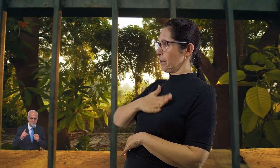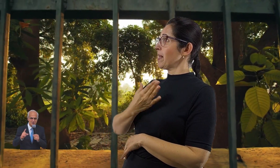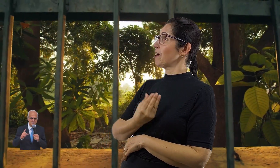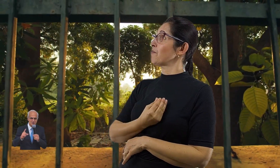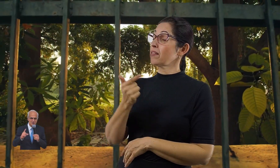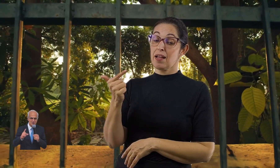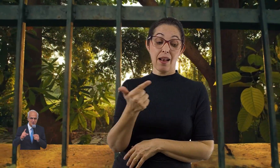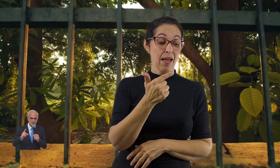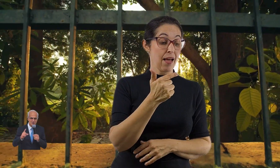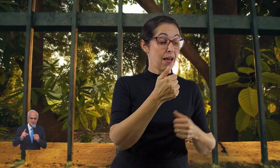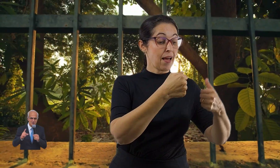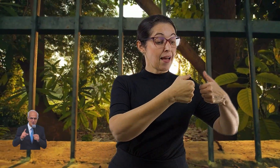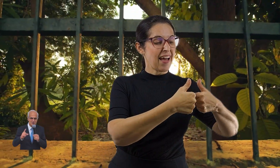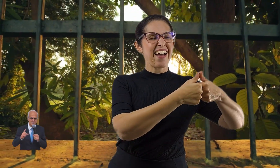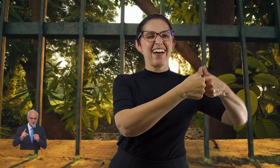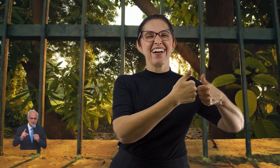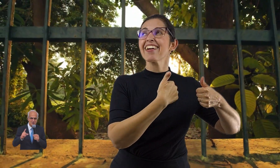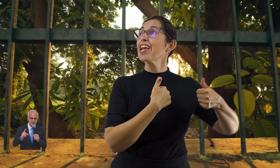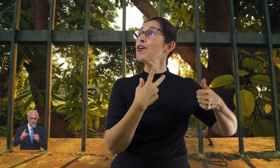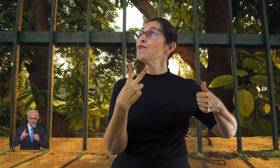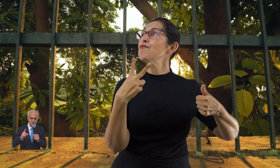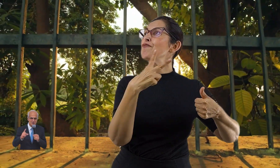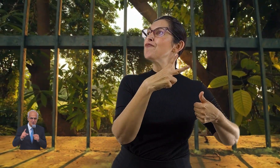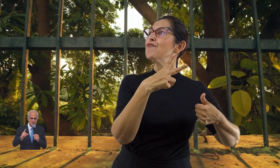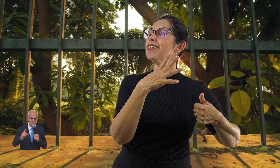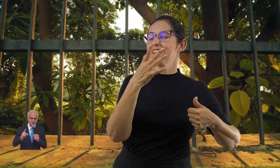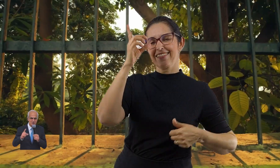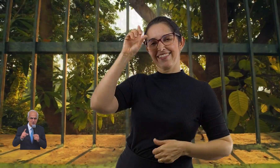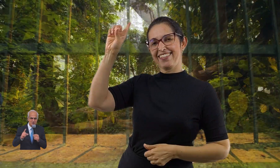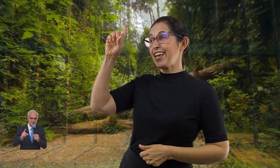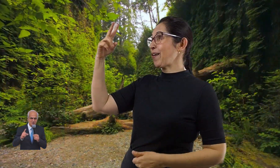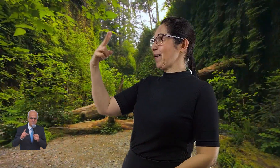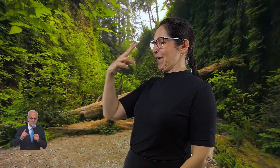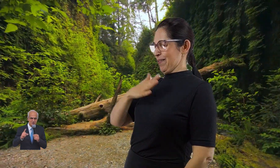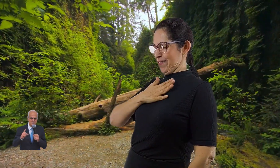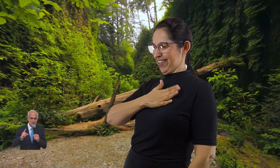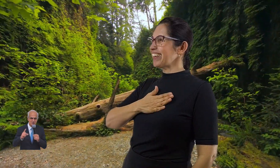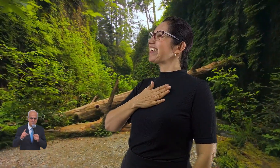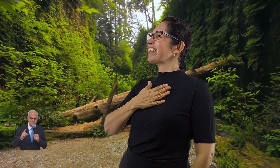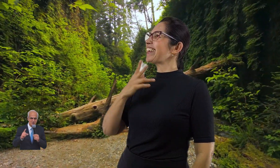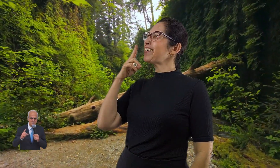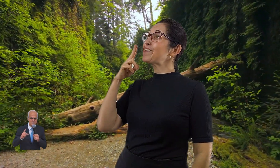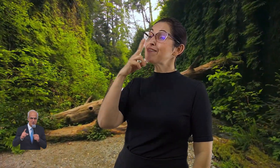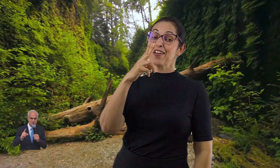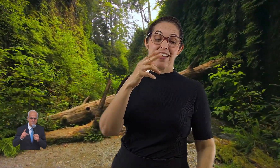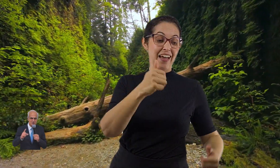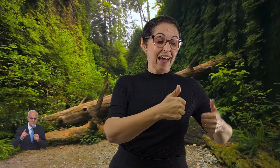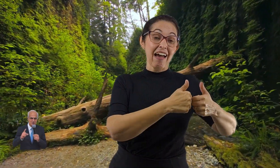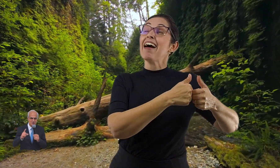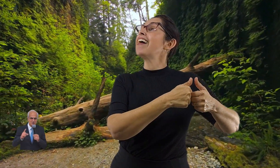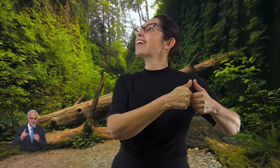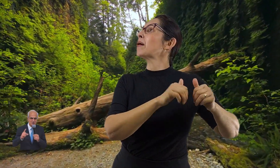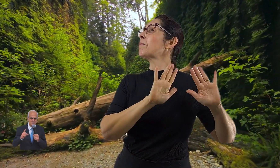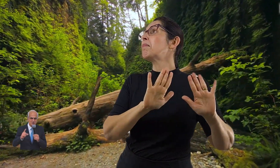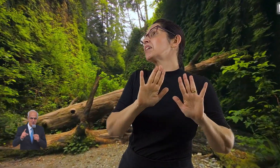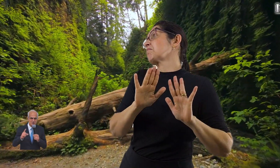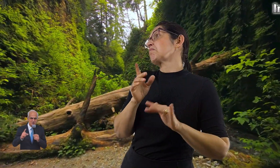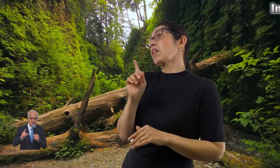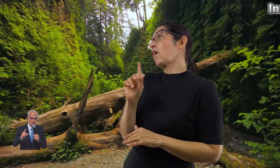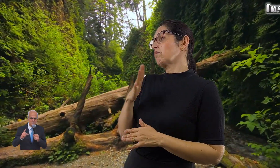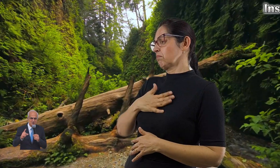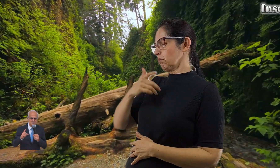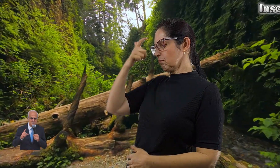que ele diz também? Se eu achar graça aos olhos do Senhor, eu vou voltar, eu vou ver a arca. Mas se não,